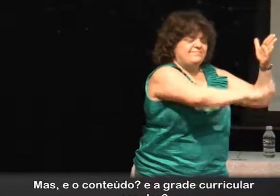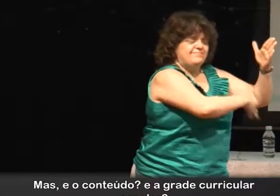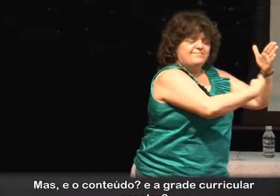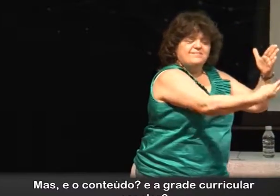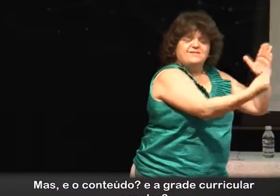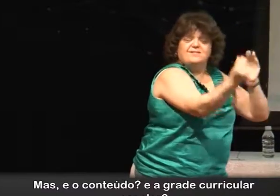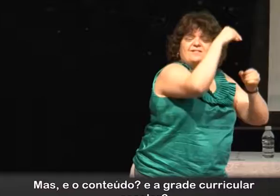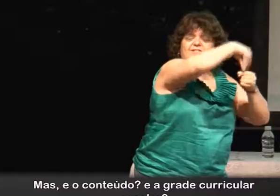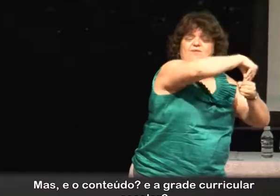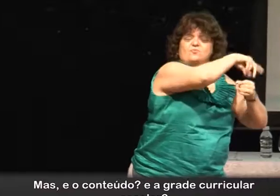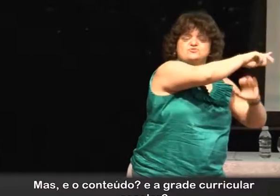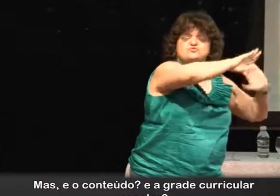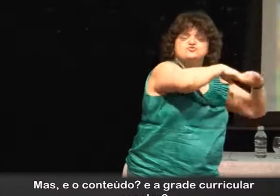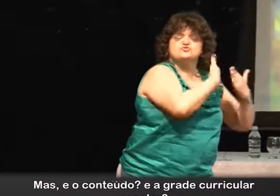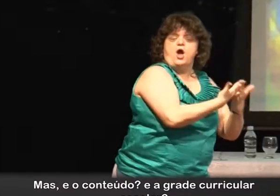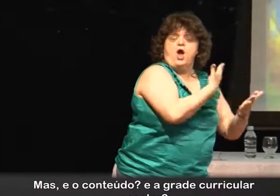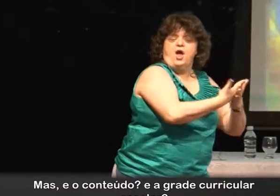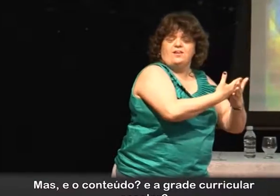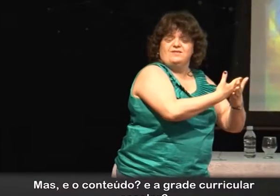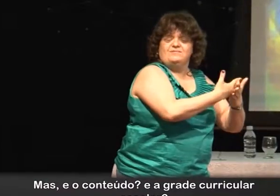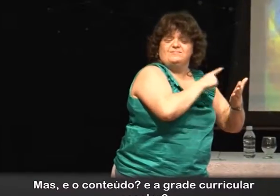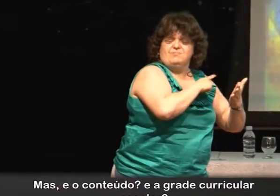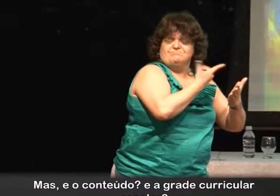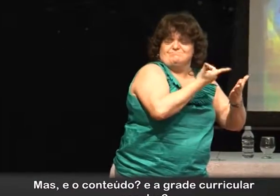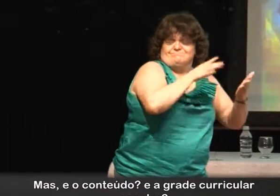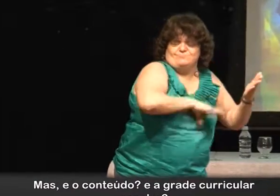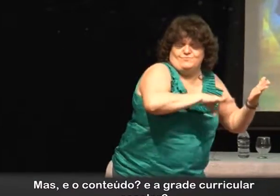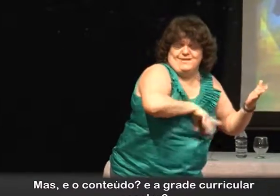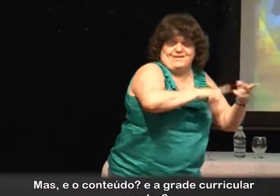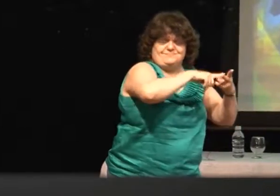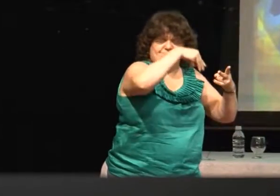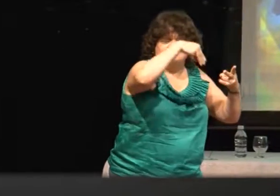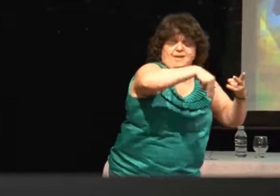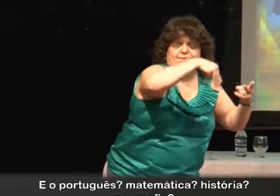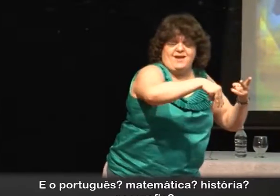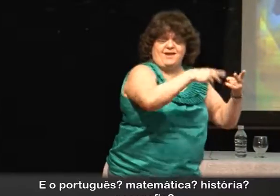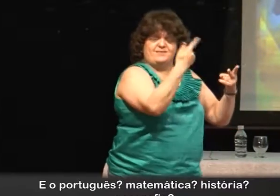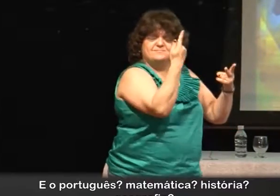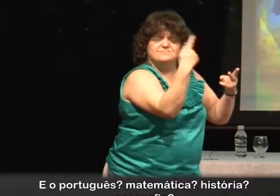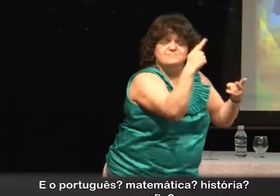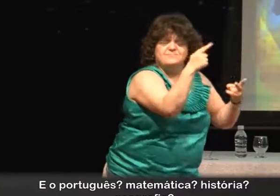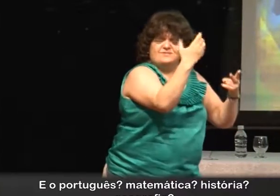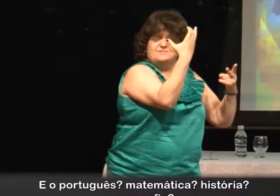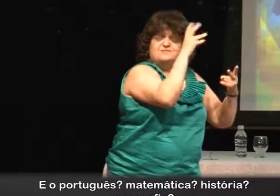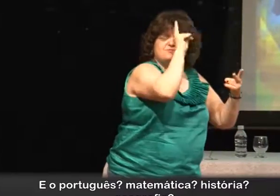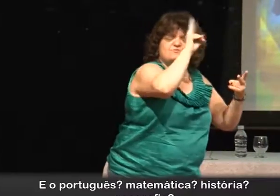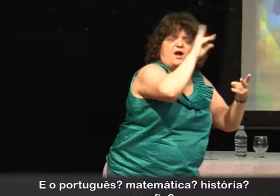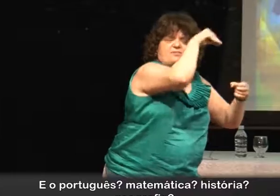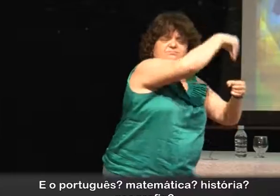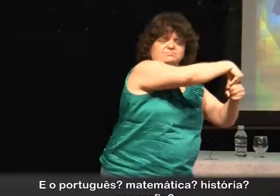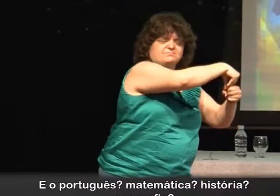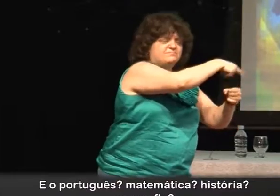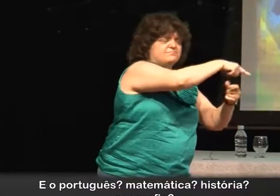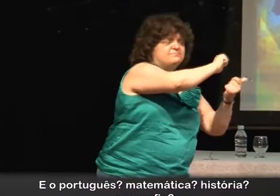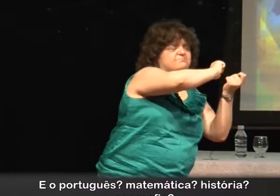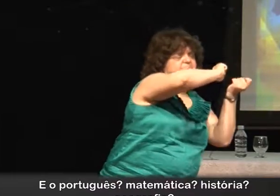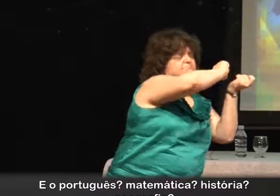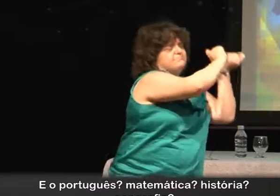Mas e o conteúdo? E a grade curricular escolar? E o português, matemática, história,